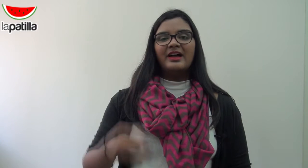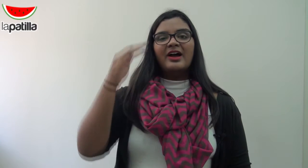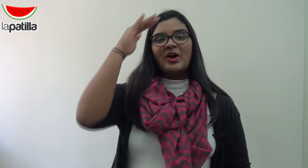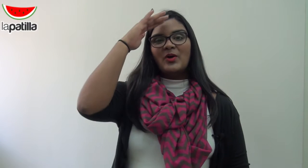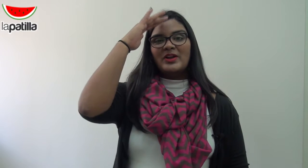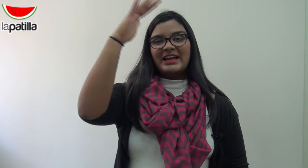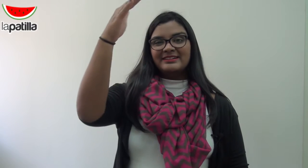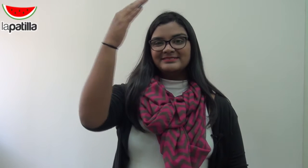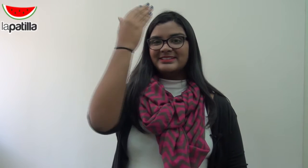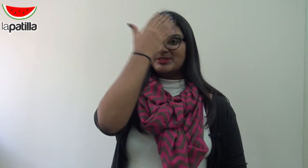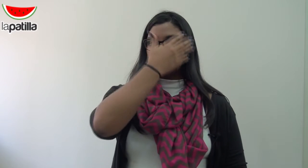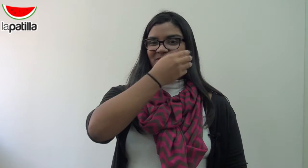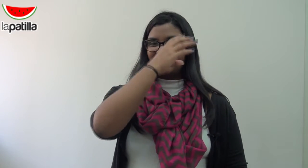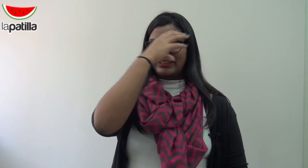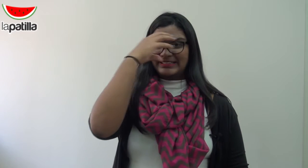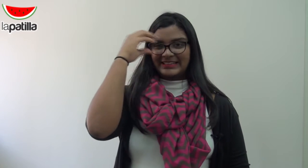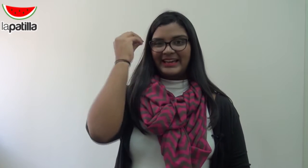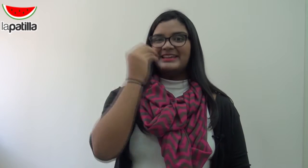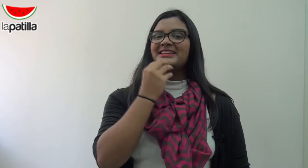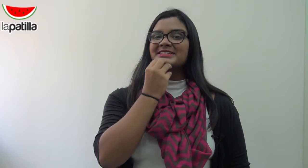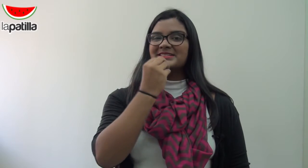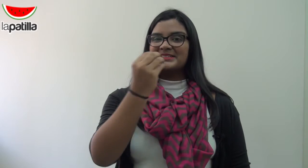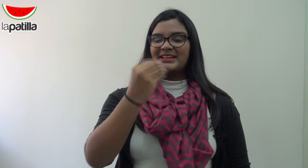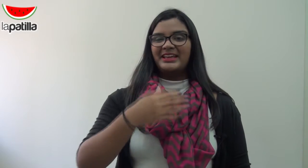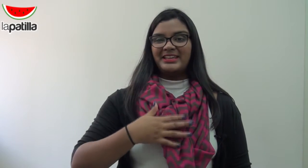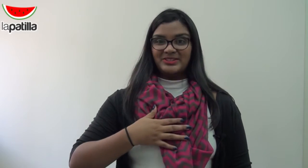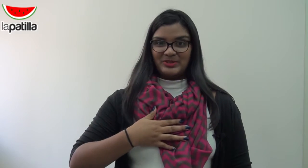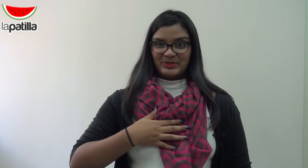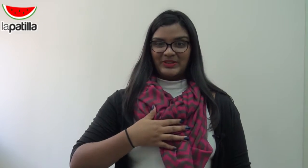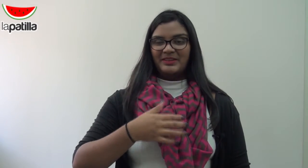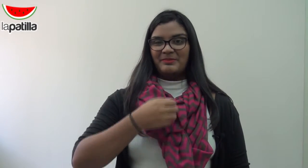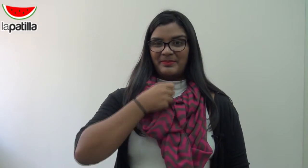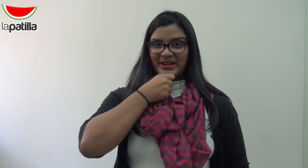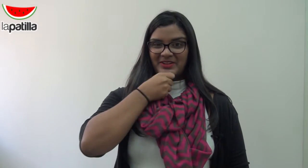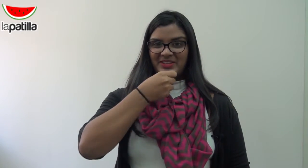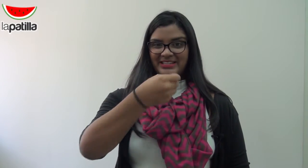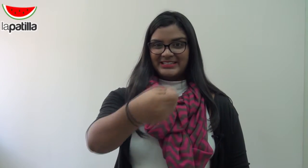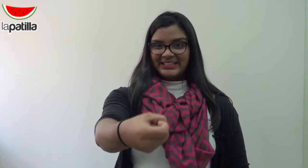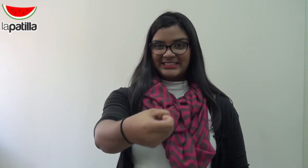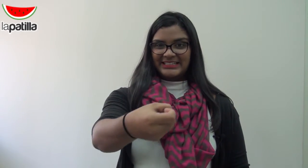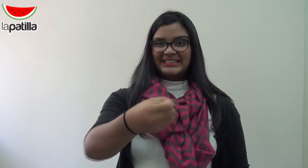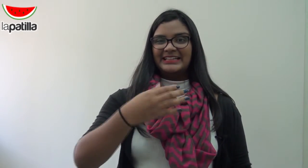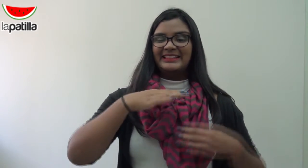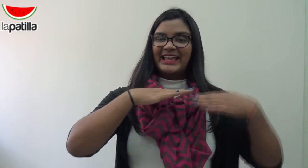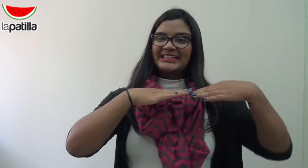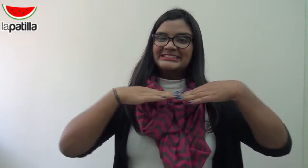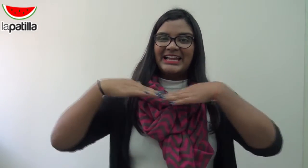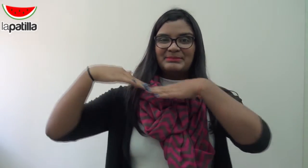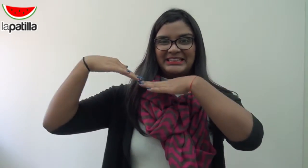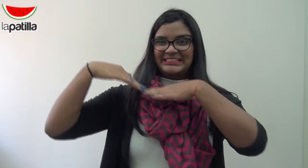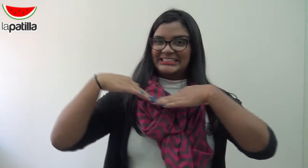Hola, soy Dailis y soy periodista de La Patita.